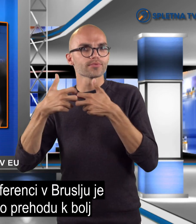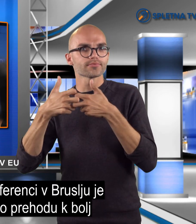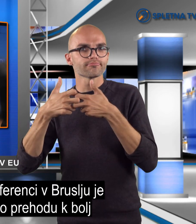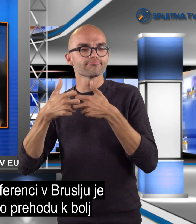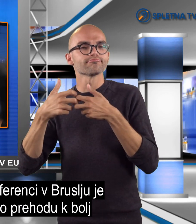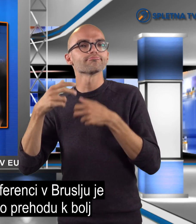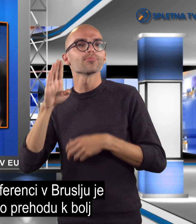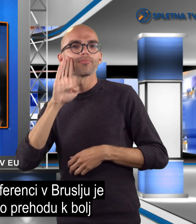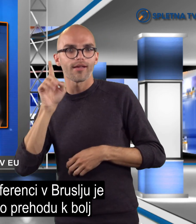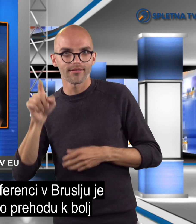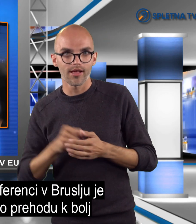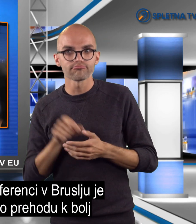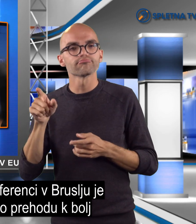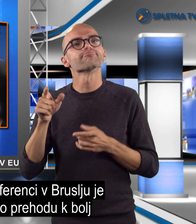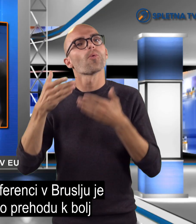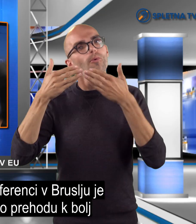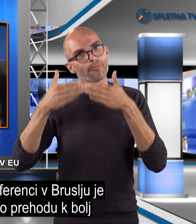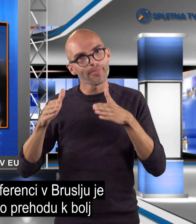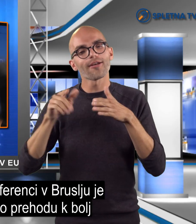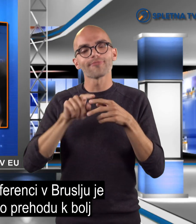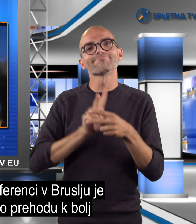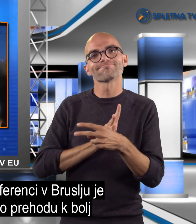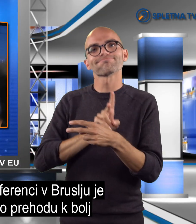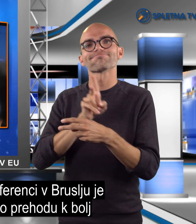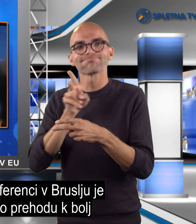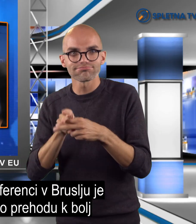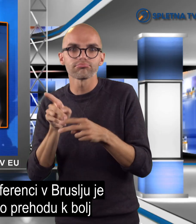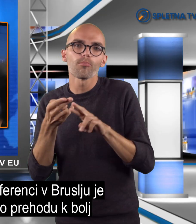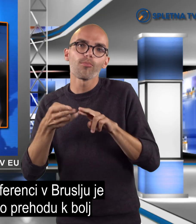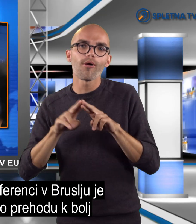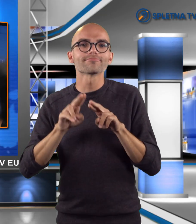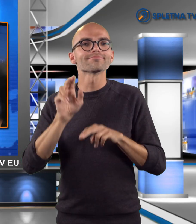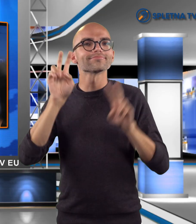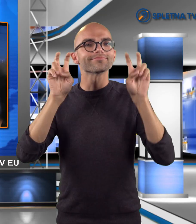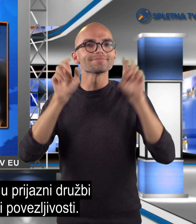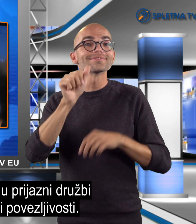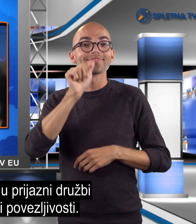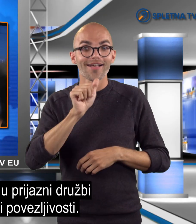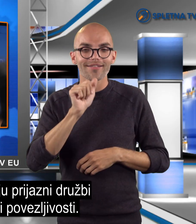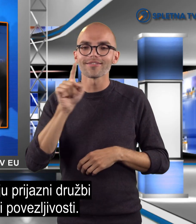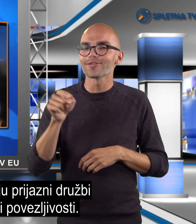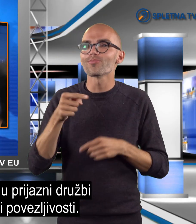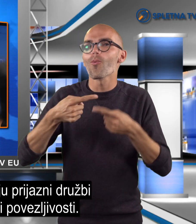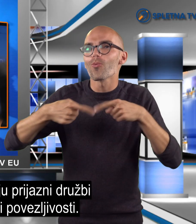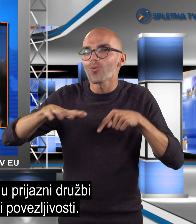v Bruslju je odprla poglavja o prehodu k bolj zeleni in okolju prijazni družbi ter